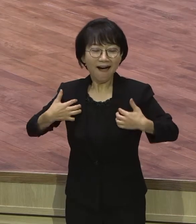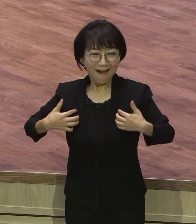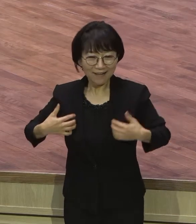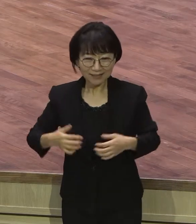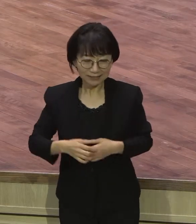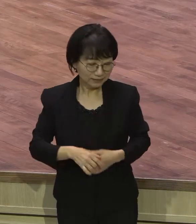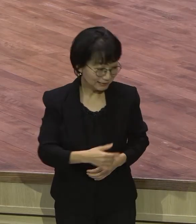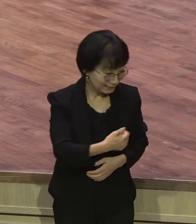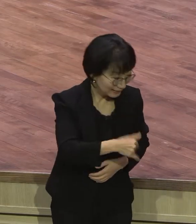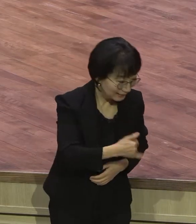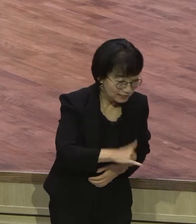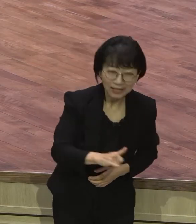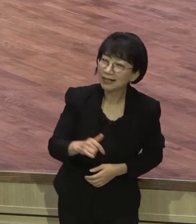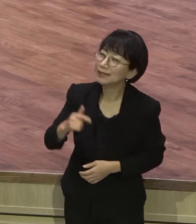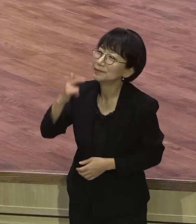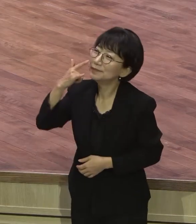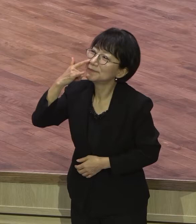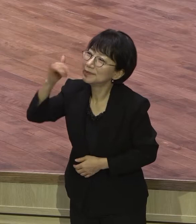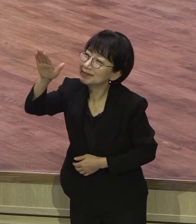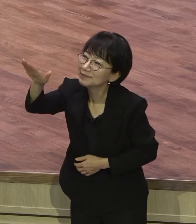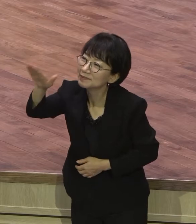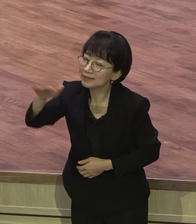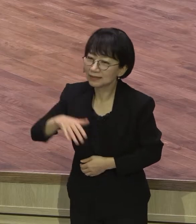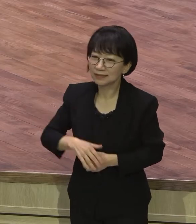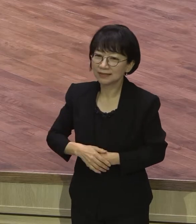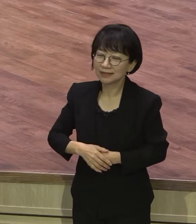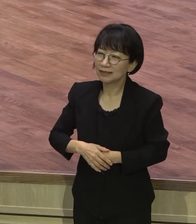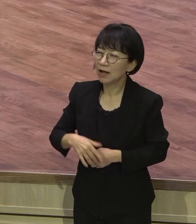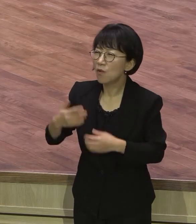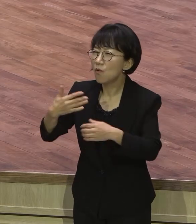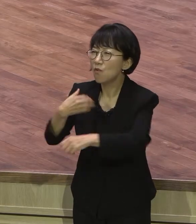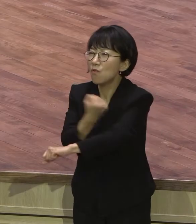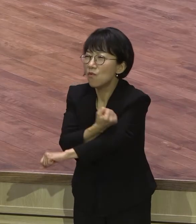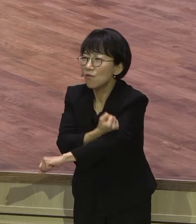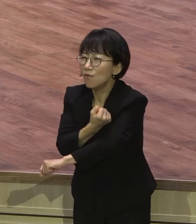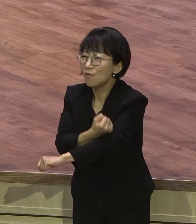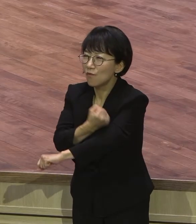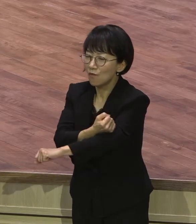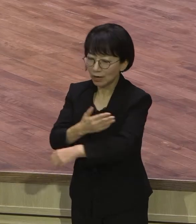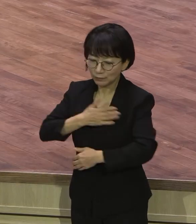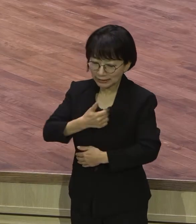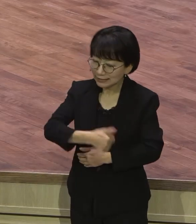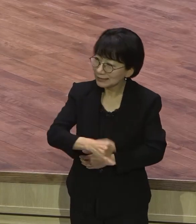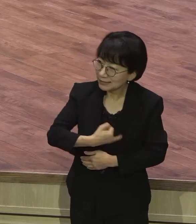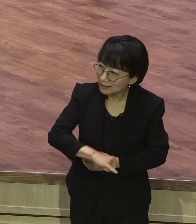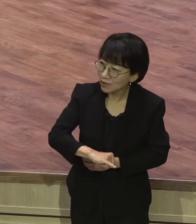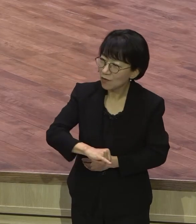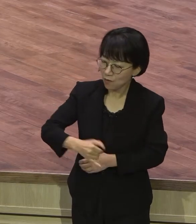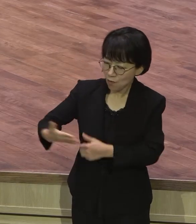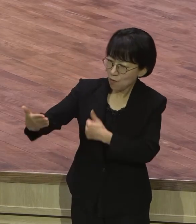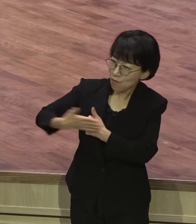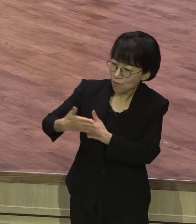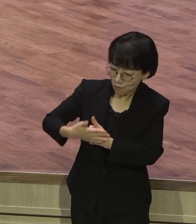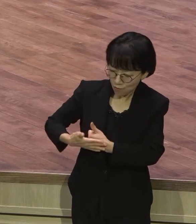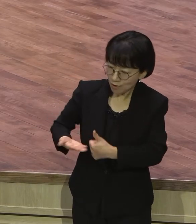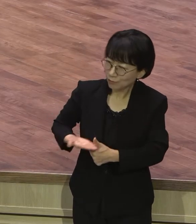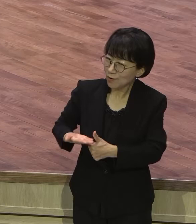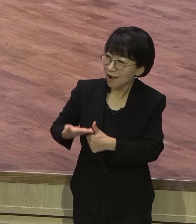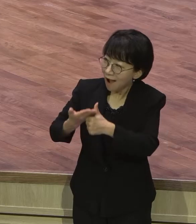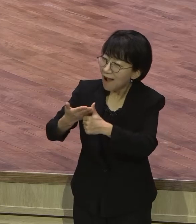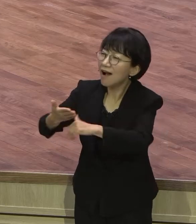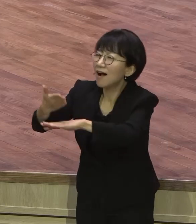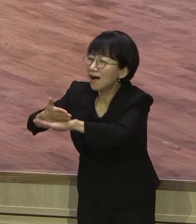자식들이 부모에 대해서 말해요. 부모님들이 크게 생을 걸고 고생해서 그렇게 자랑해 주시면